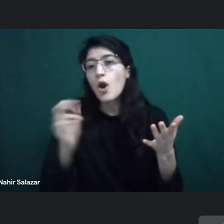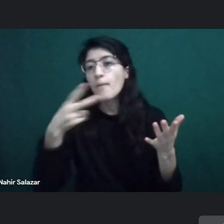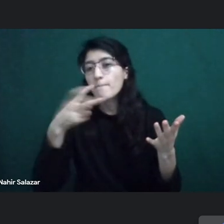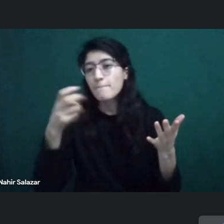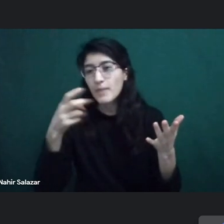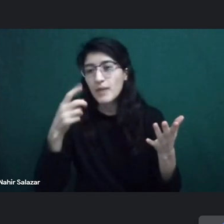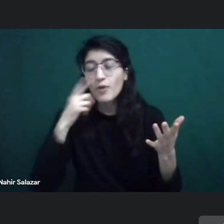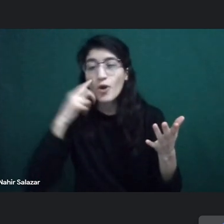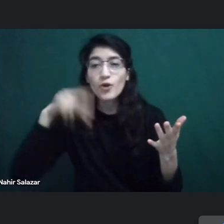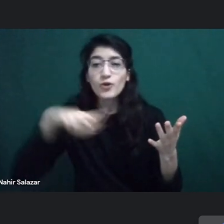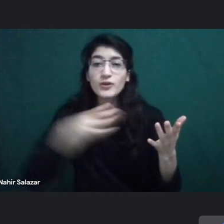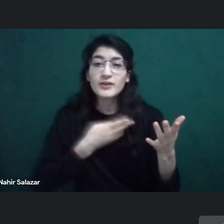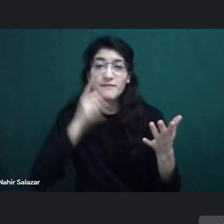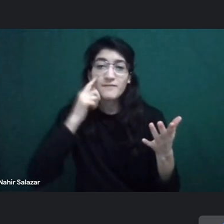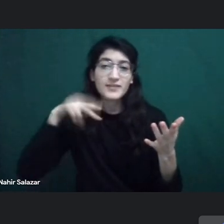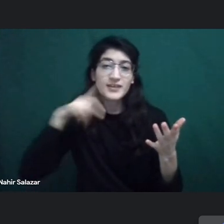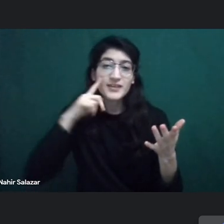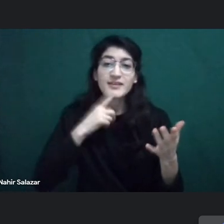infinitivo también.